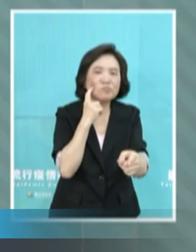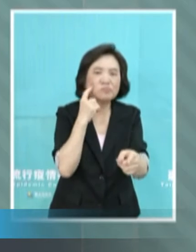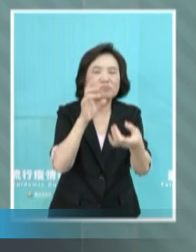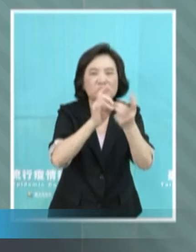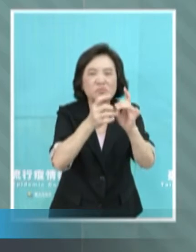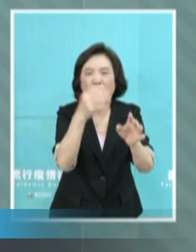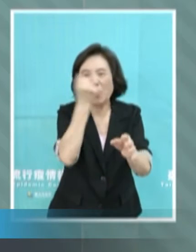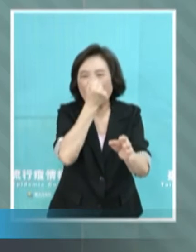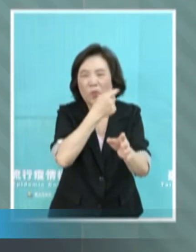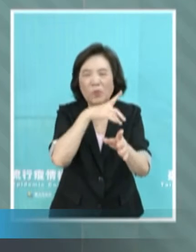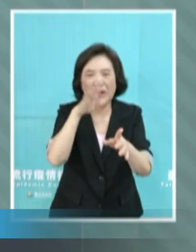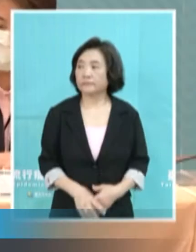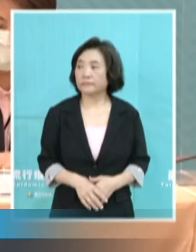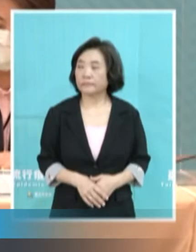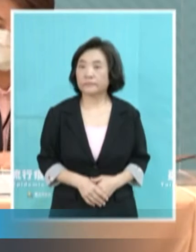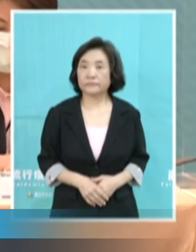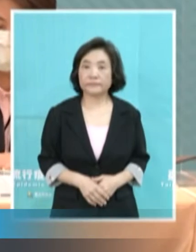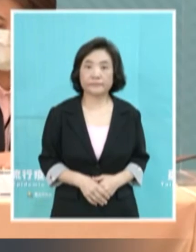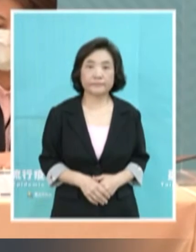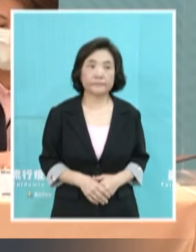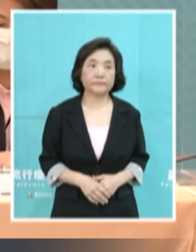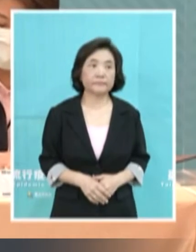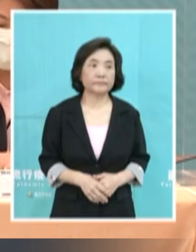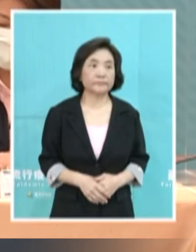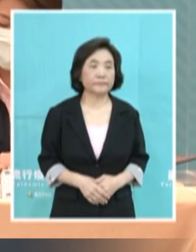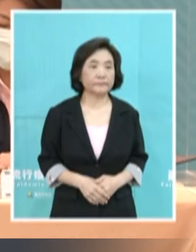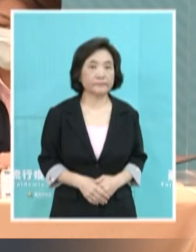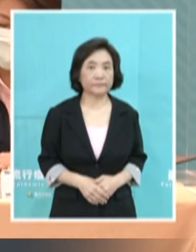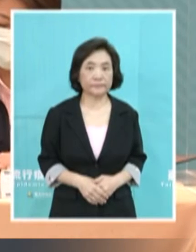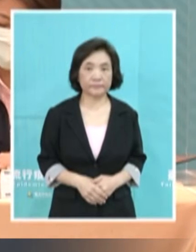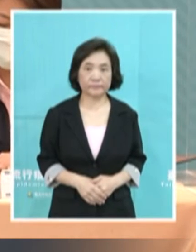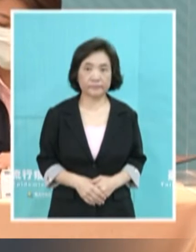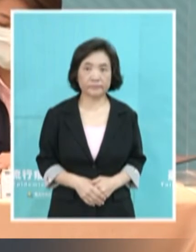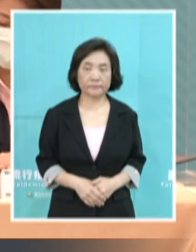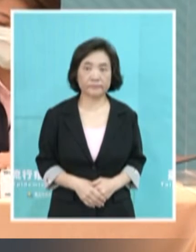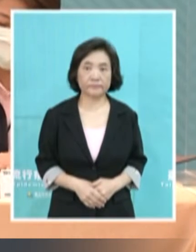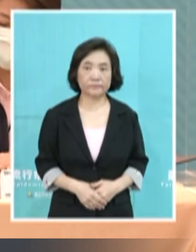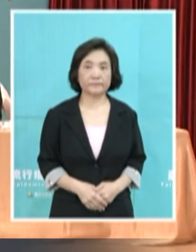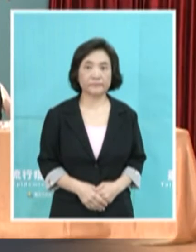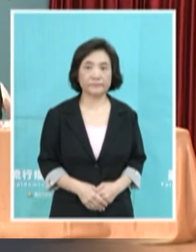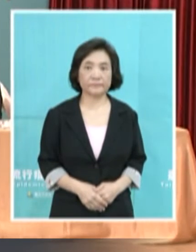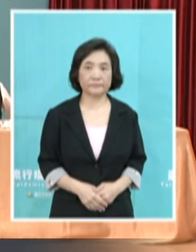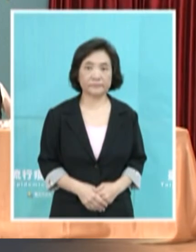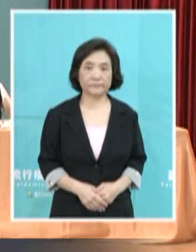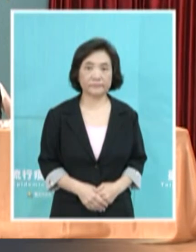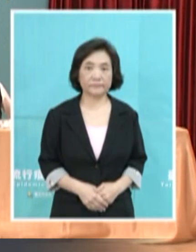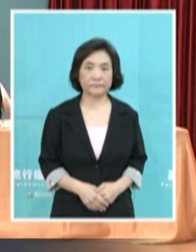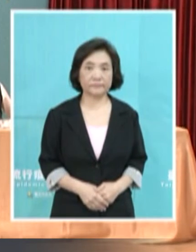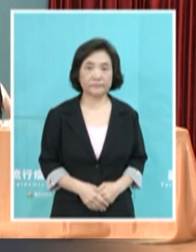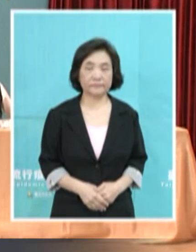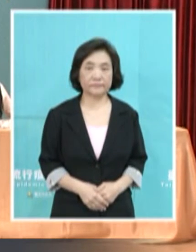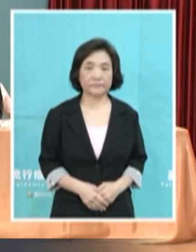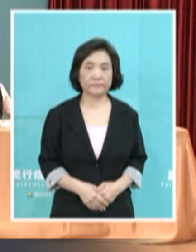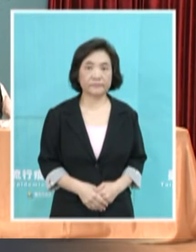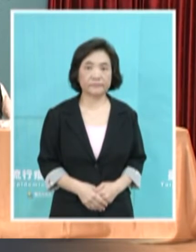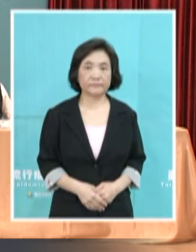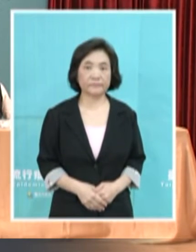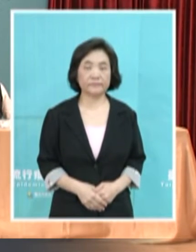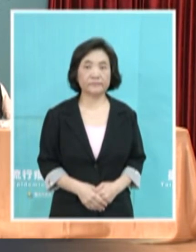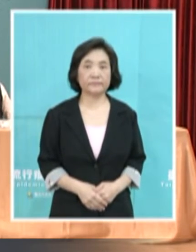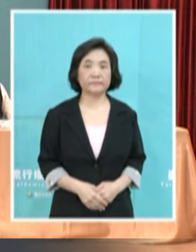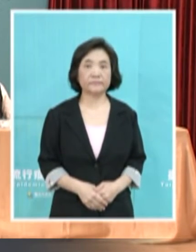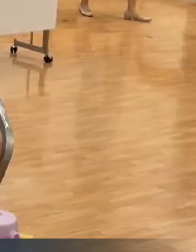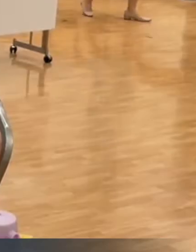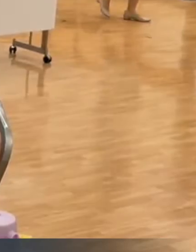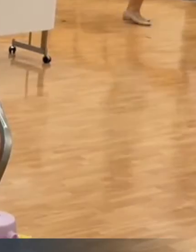确发生了这个问题，我们就是去检讨。 台北市长柯文哲承认市府管控有问题，本案将送政风处内部调查，如有